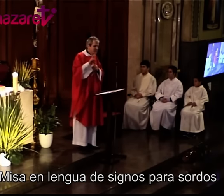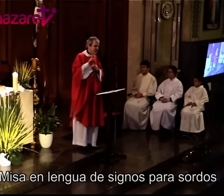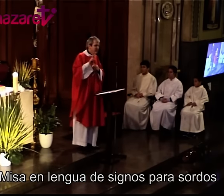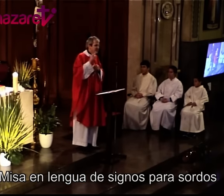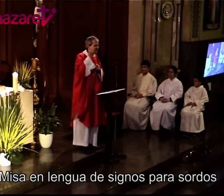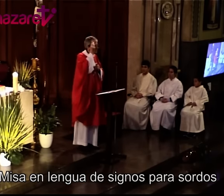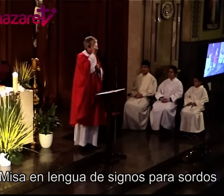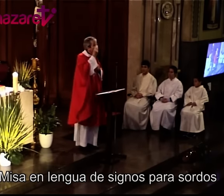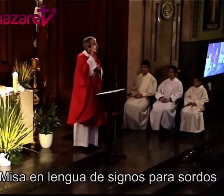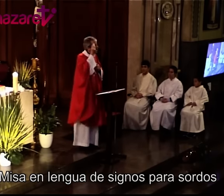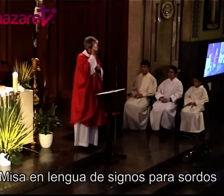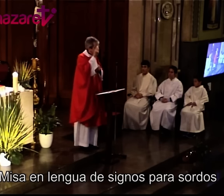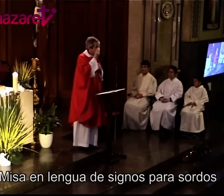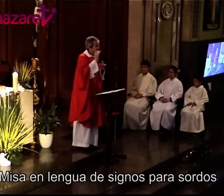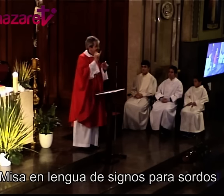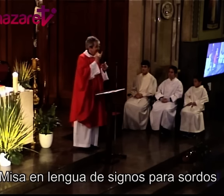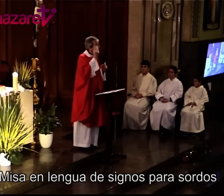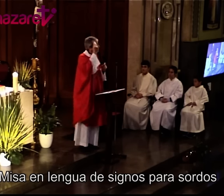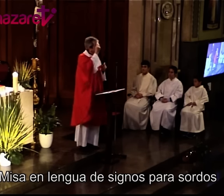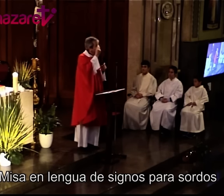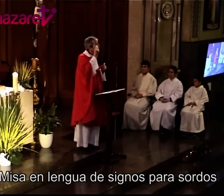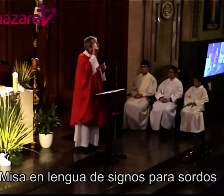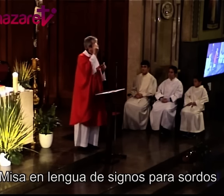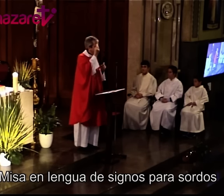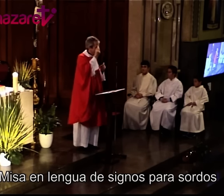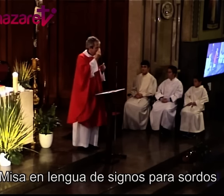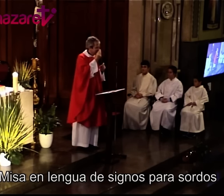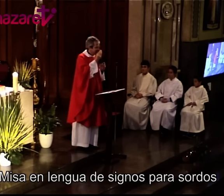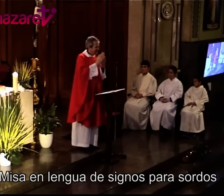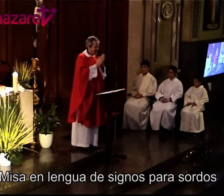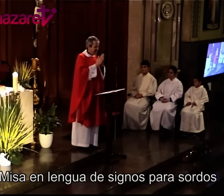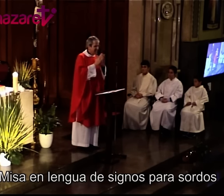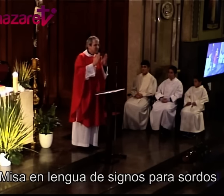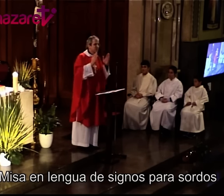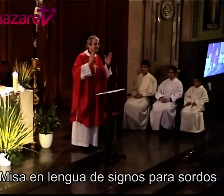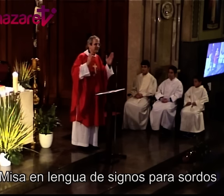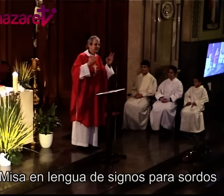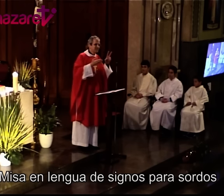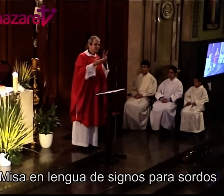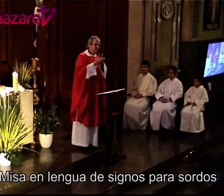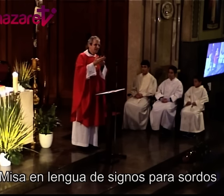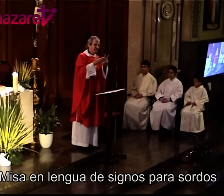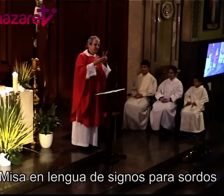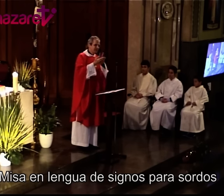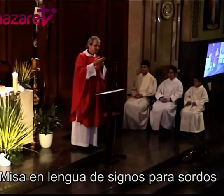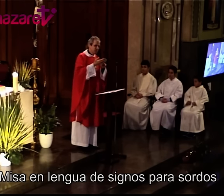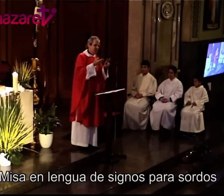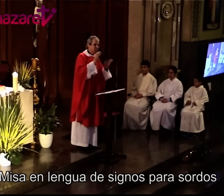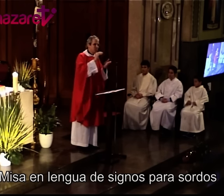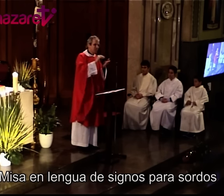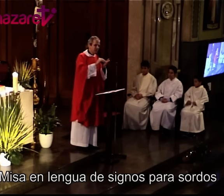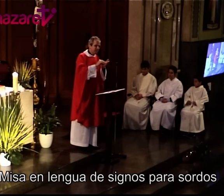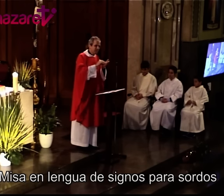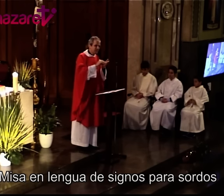Hemos visto, ojalá hayamos contemplado esos pasajes que hemos